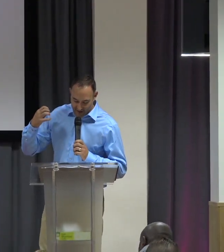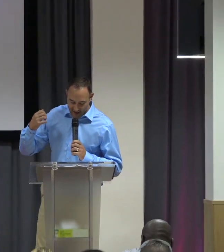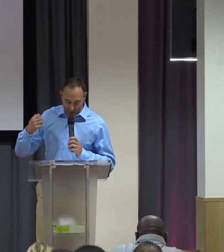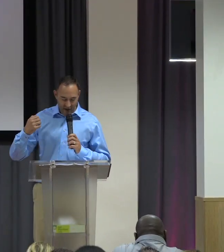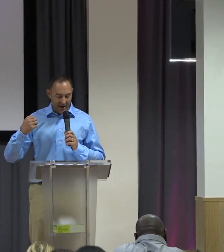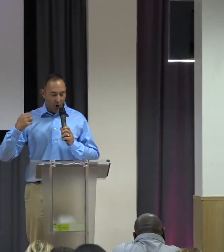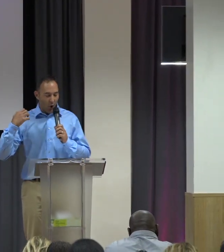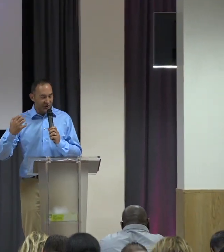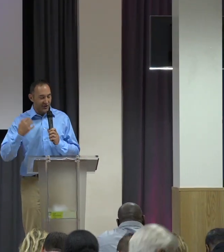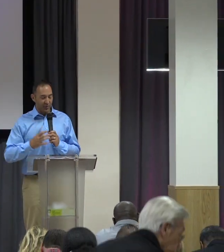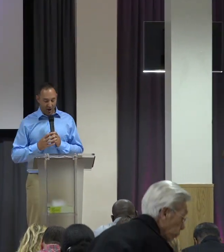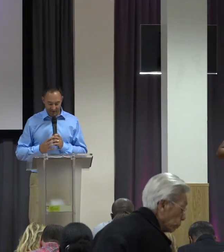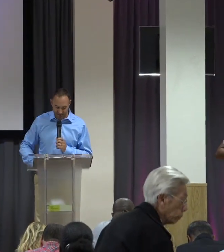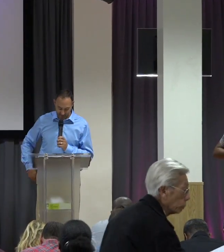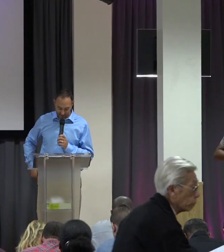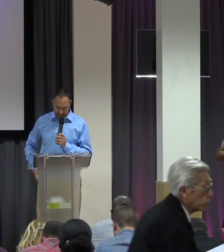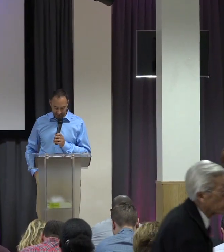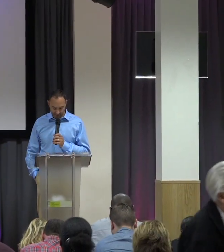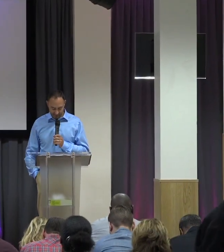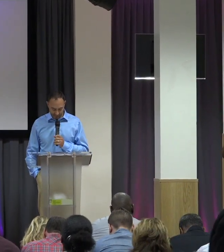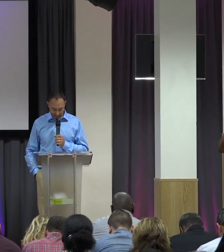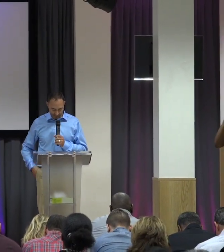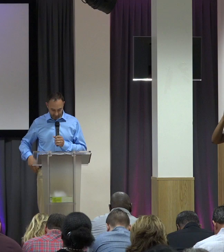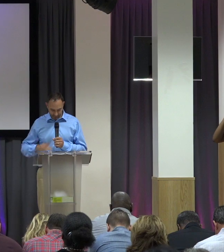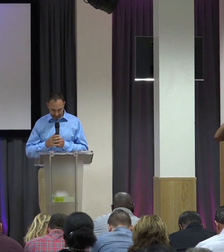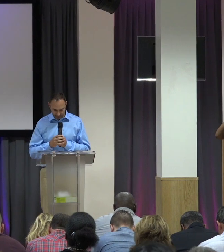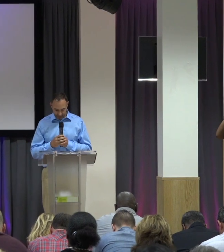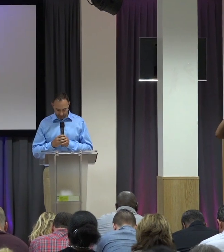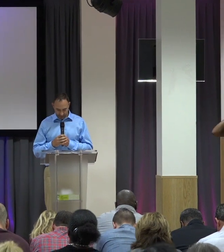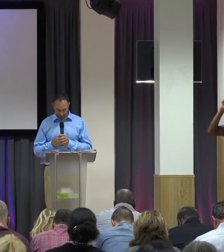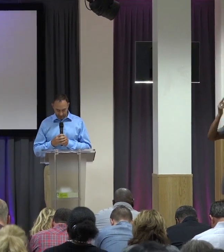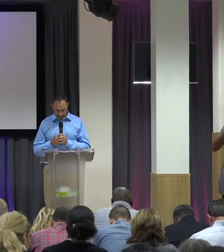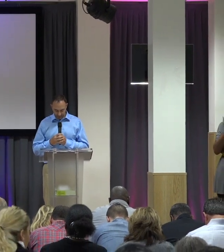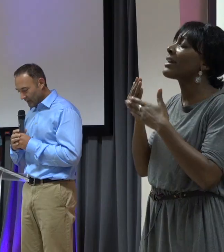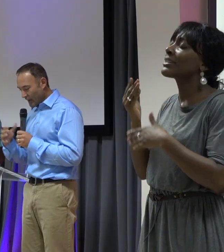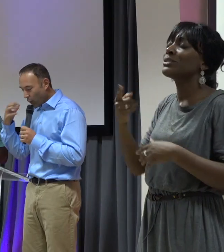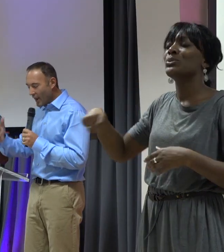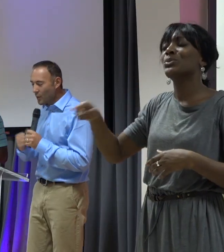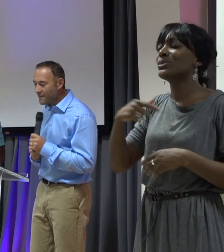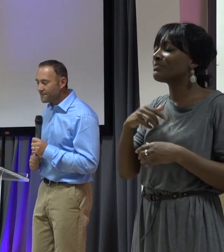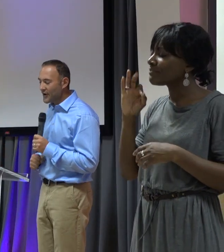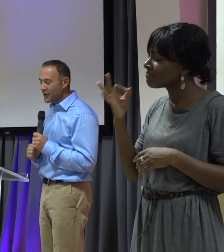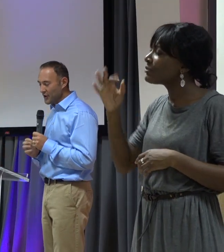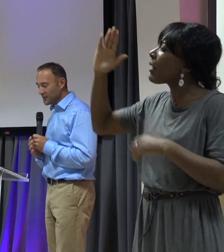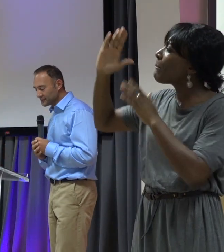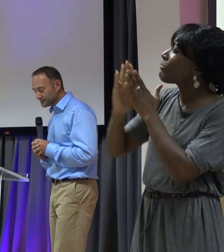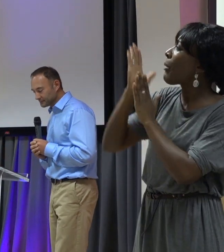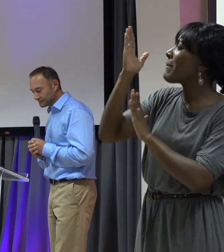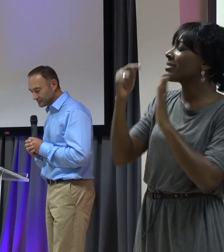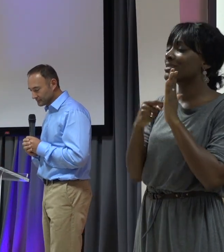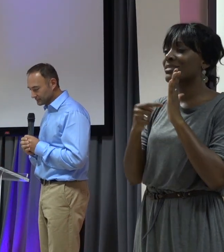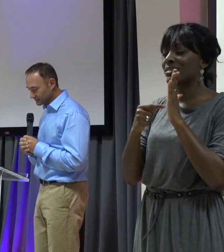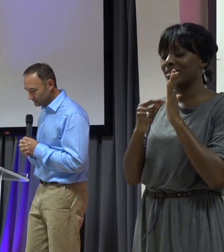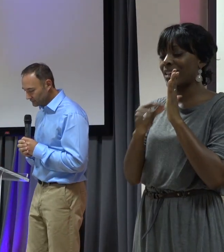Father, today we hold to the promise Seigneur, ce matin, nous tenons cette promesse that when we fear you,